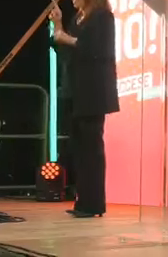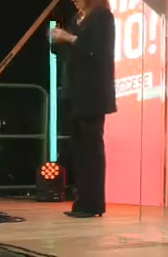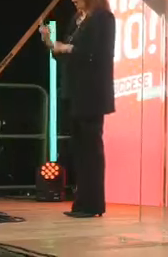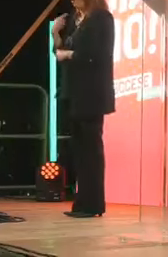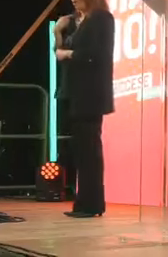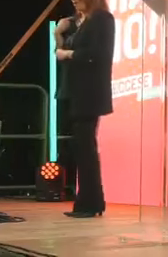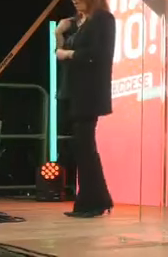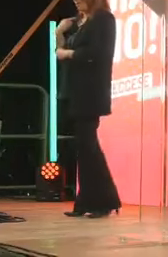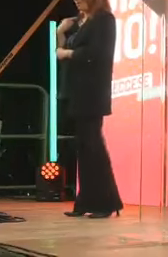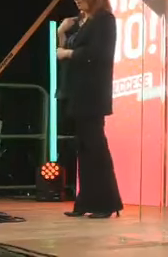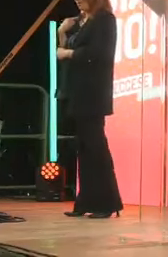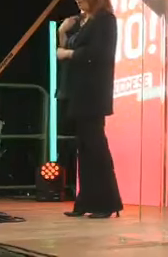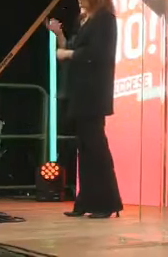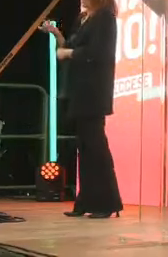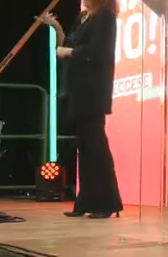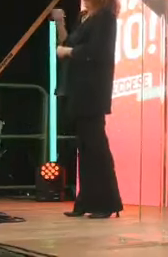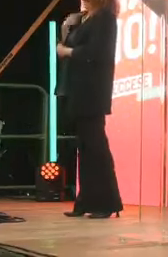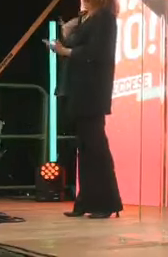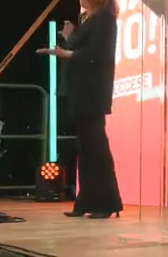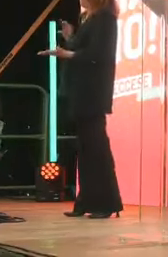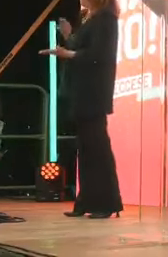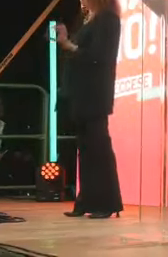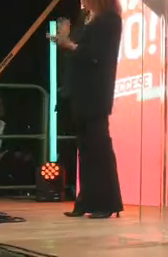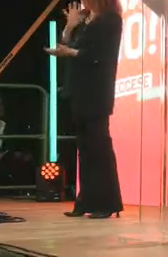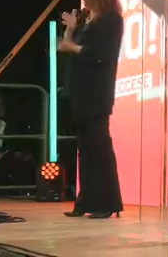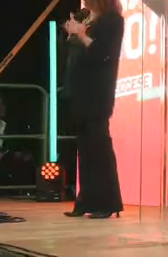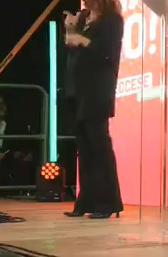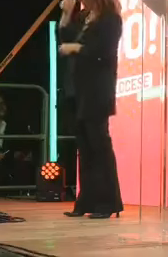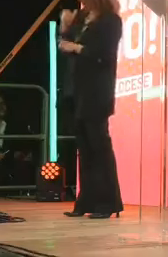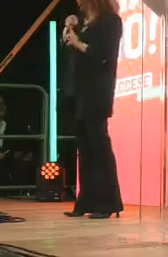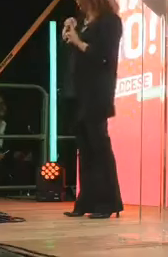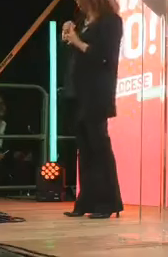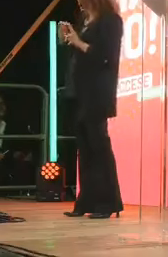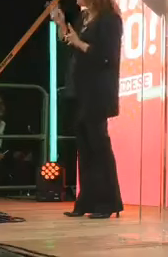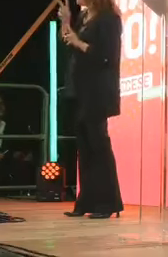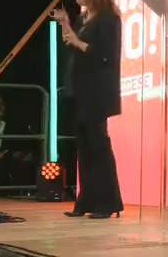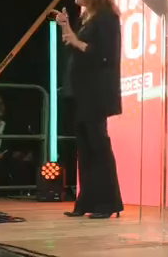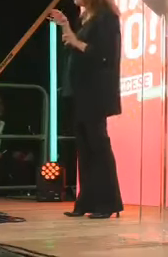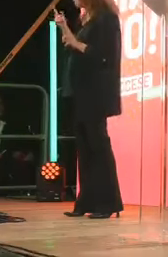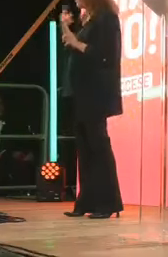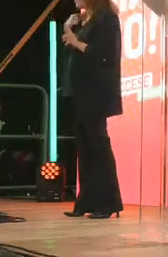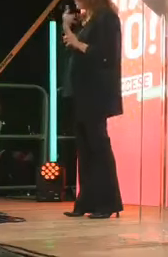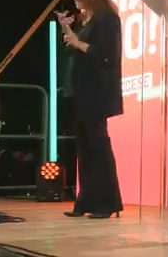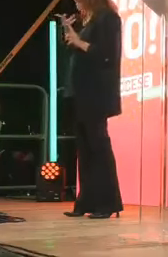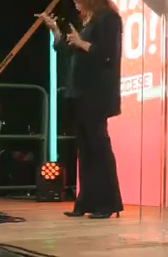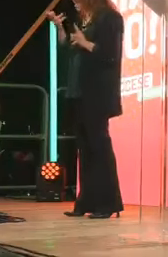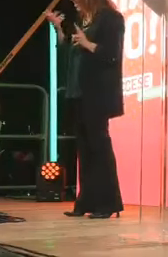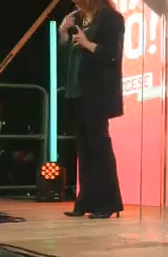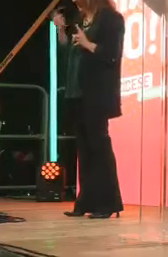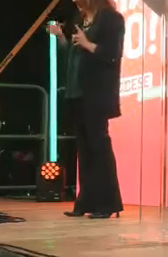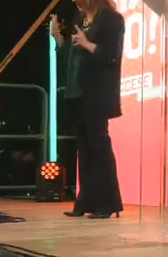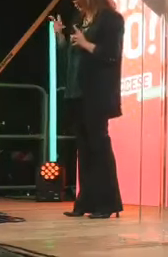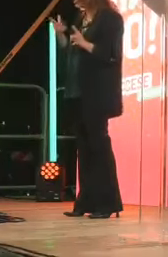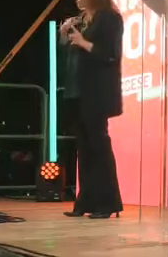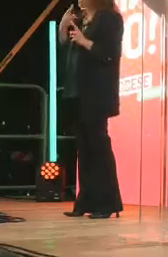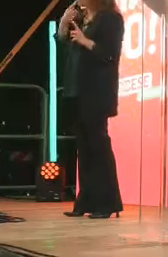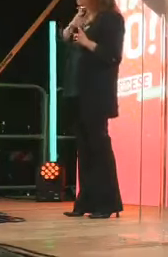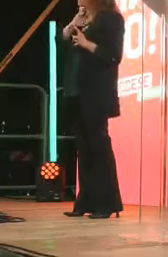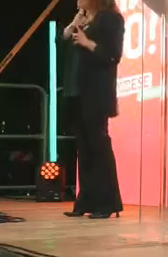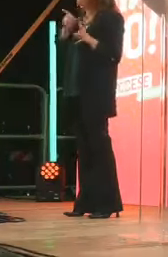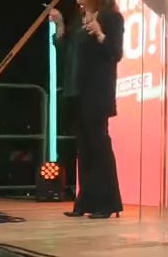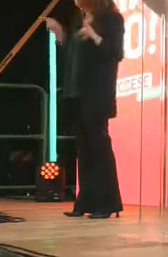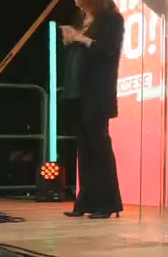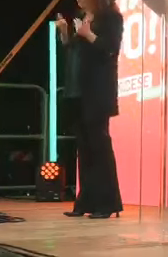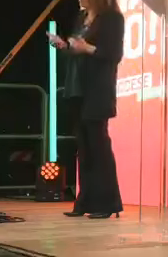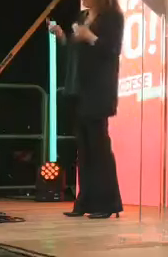ieri abbiamo proposto all'altro candidato quello che Vito vi ha raccontato, di fare un passo indietro entrambi